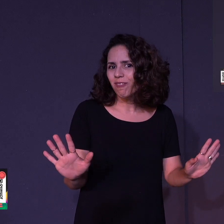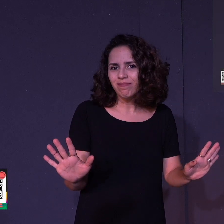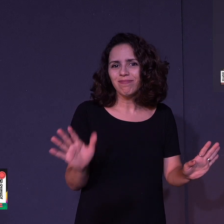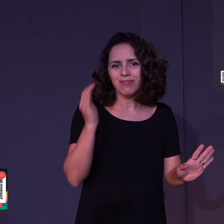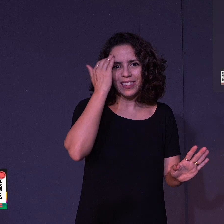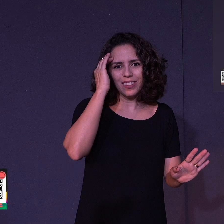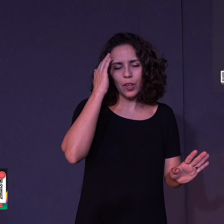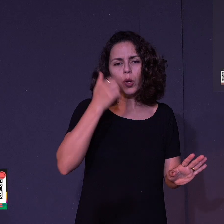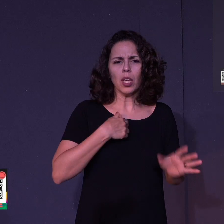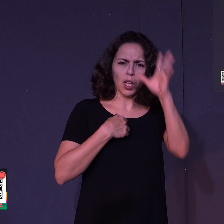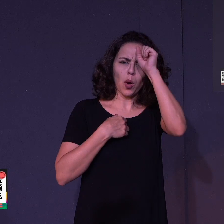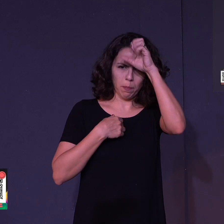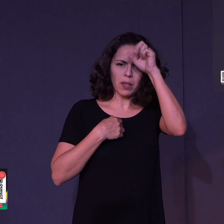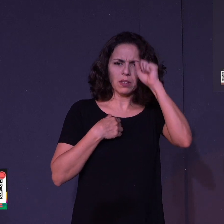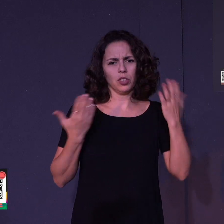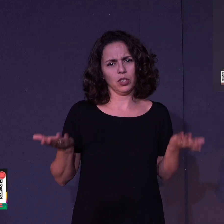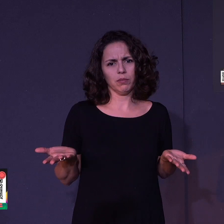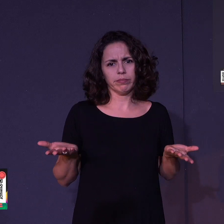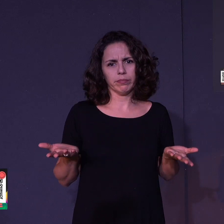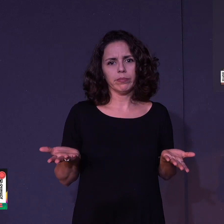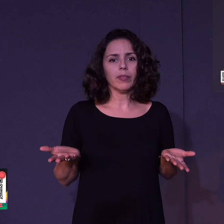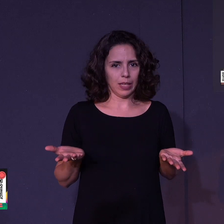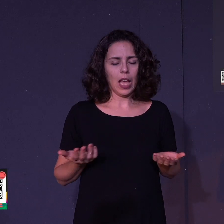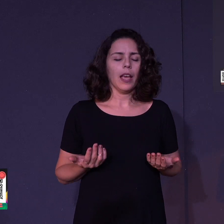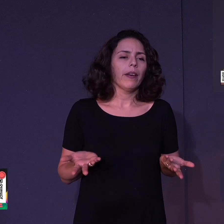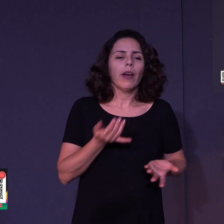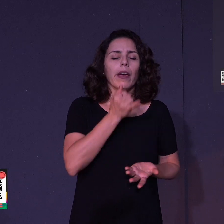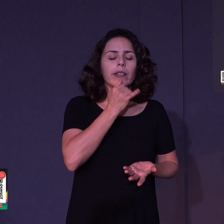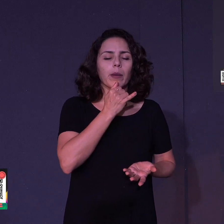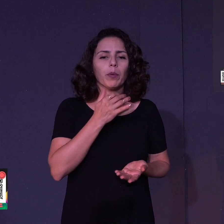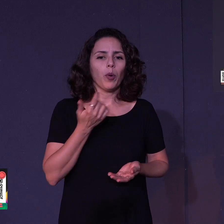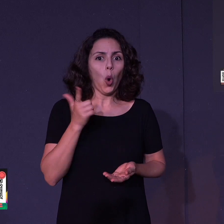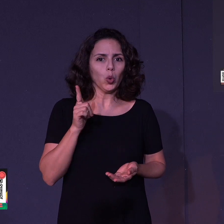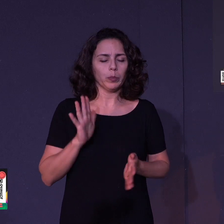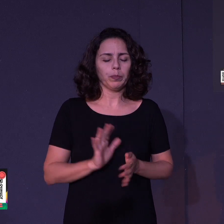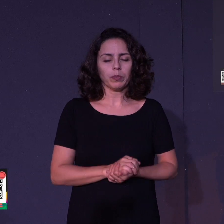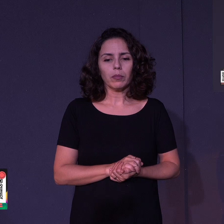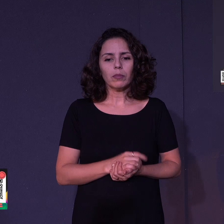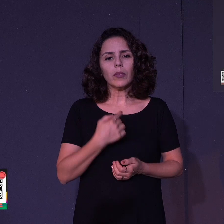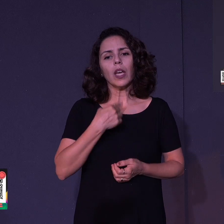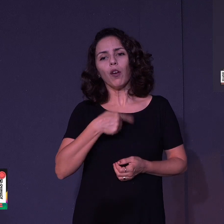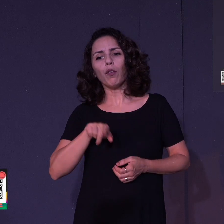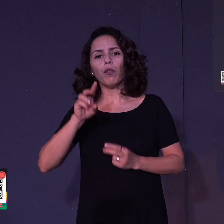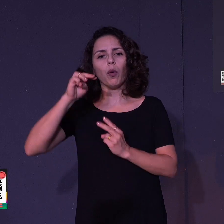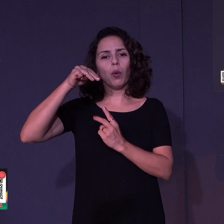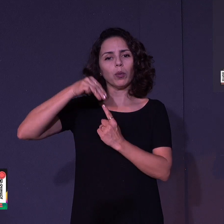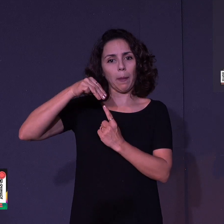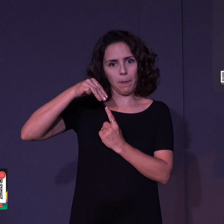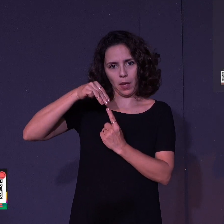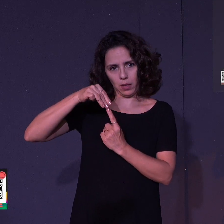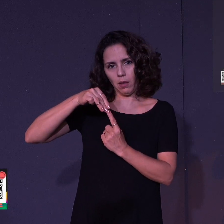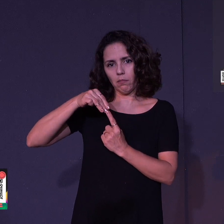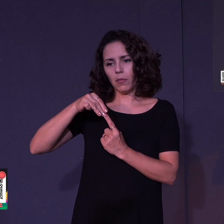muitas situações que eu e você, nós precisamos discernir espiritualmente acerca de tudo. 1 Coríntios capítulo 2, versículo